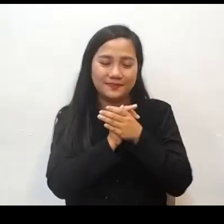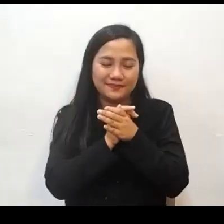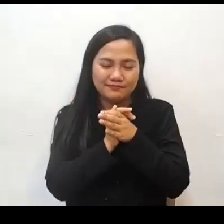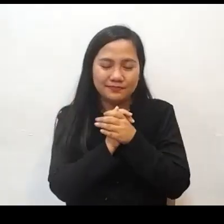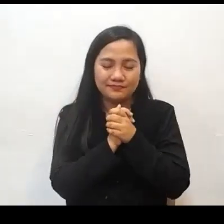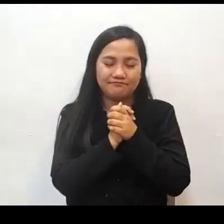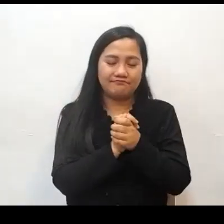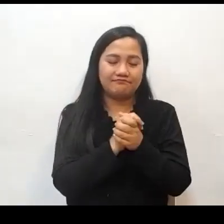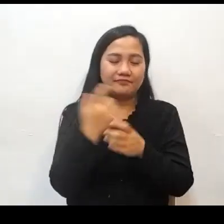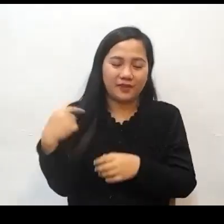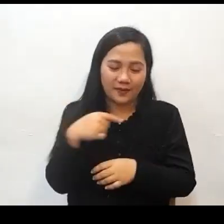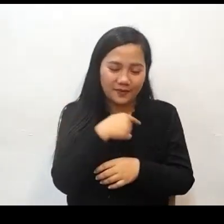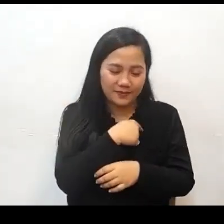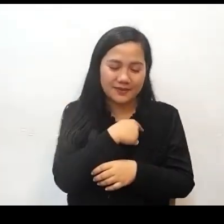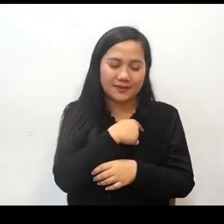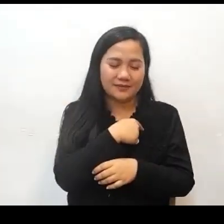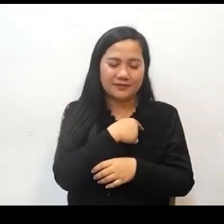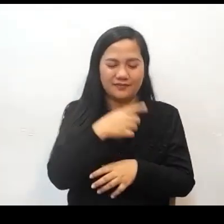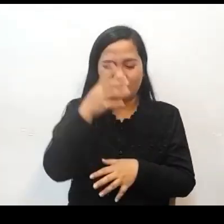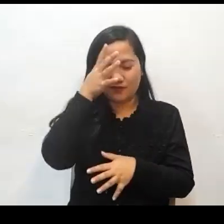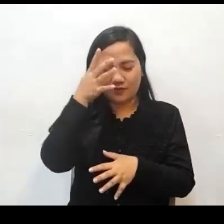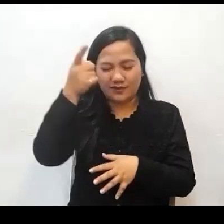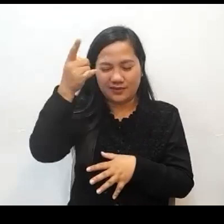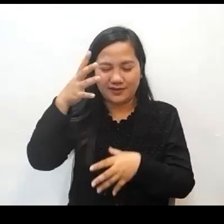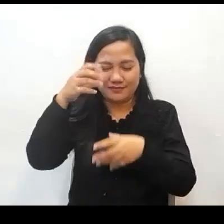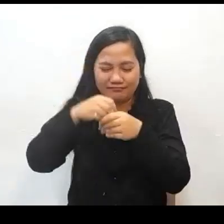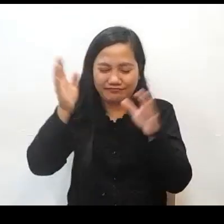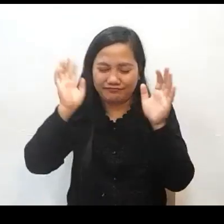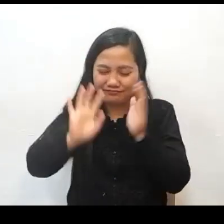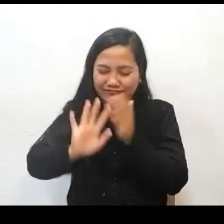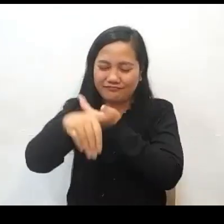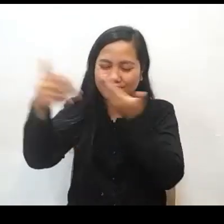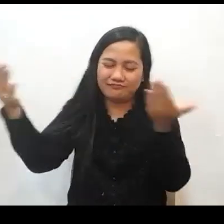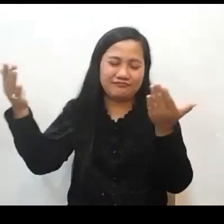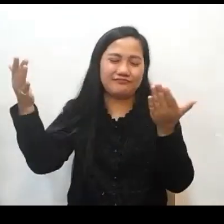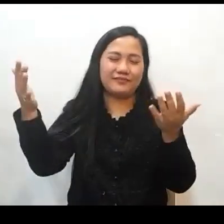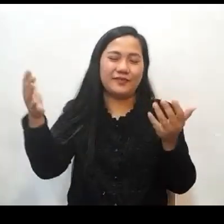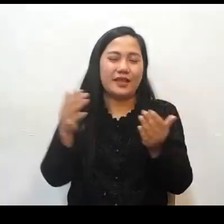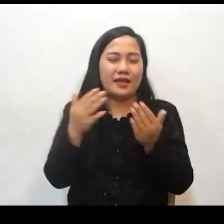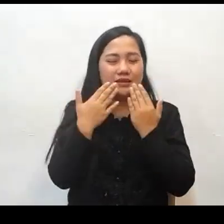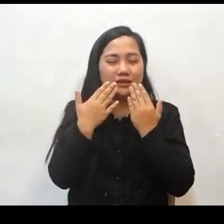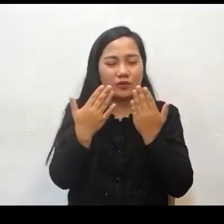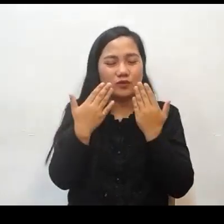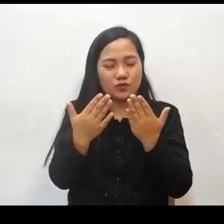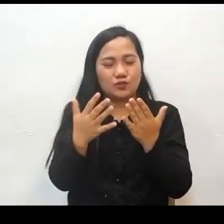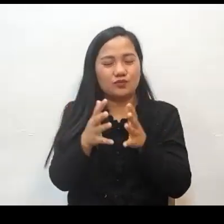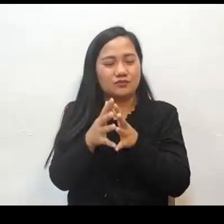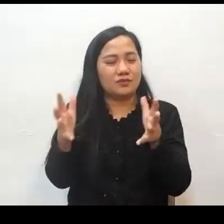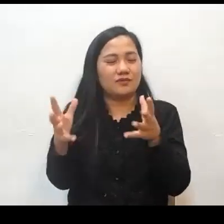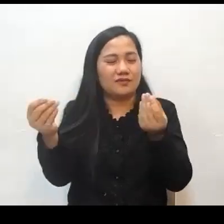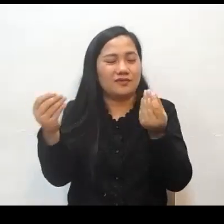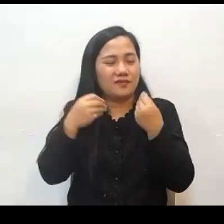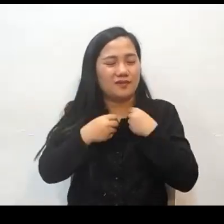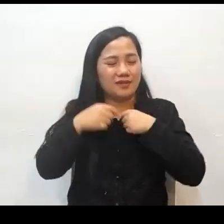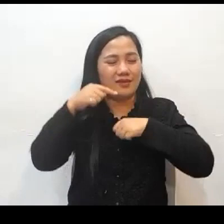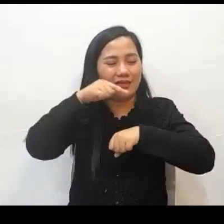Our heavenly and merciful Father God, thank you for giving us precious time to study your Word in the New